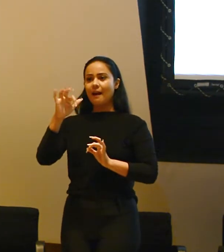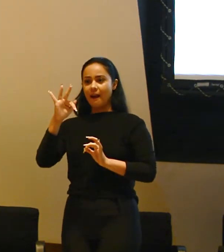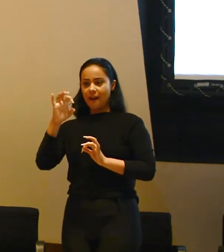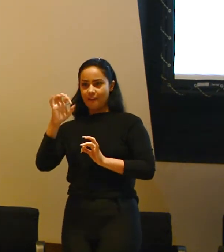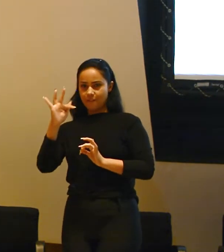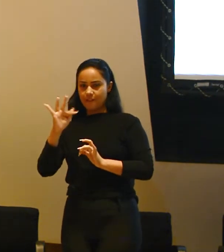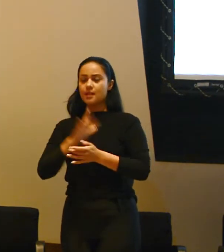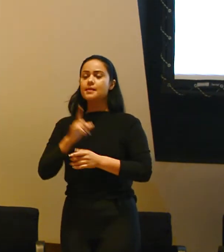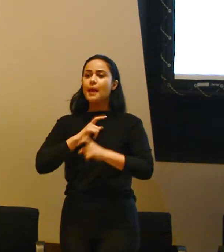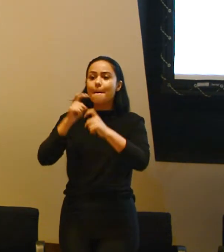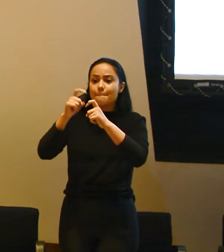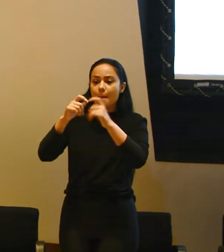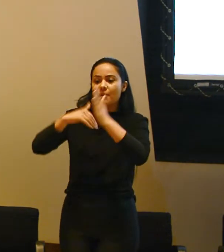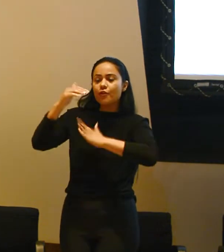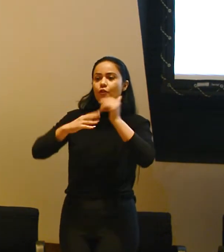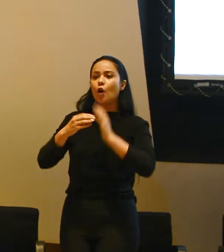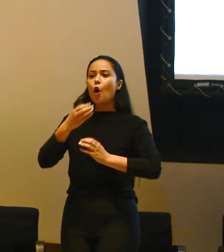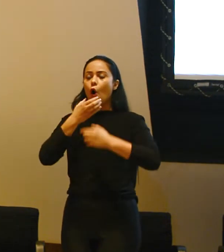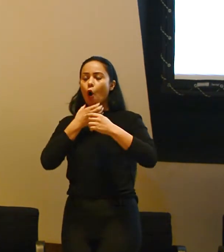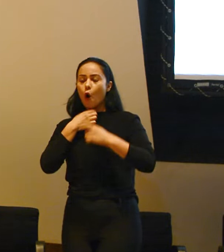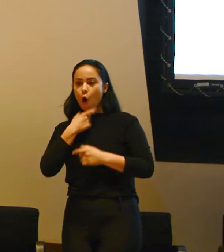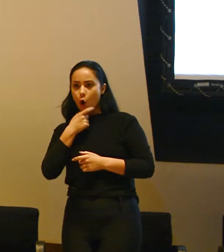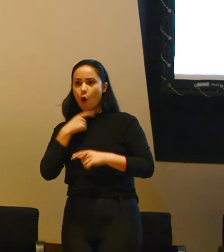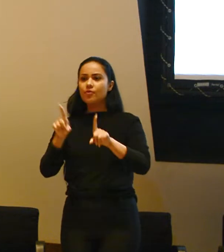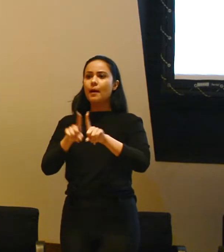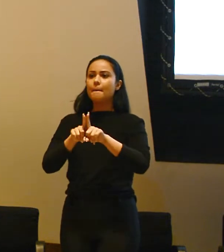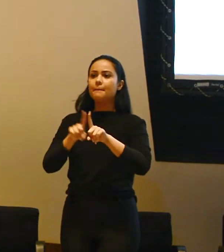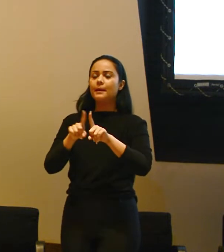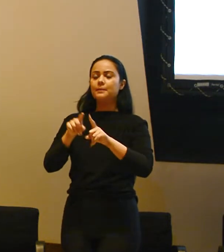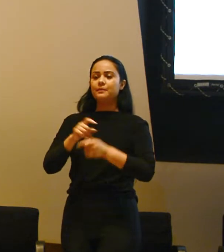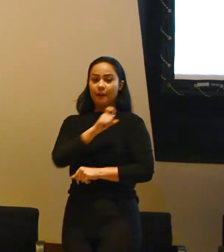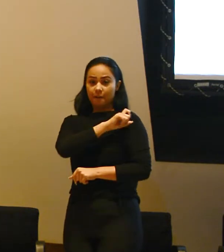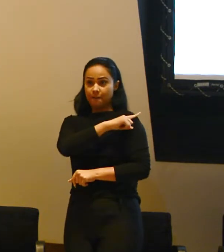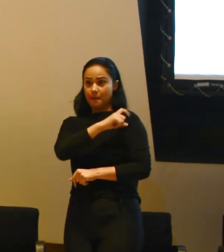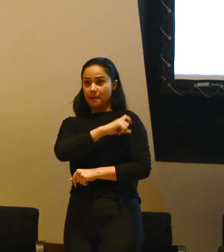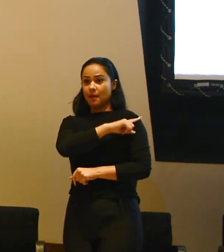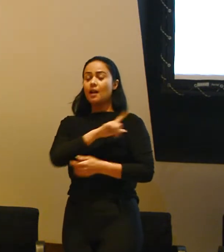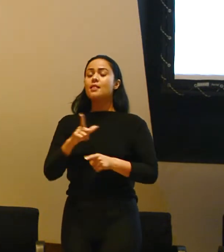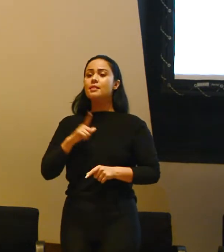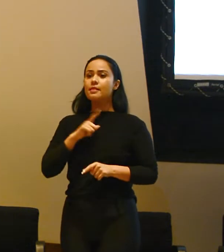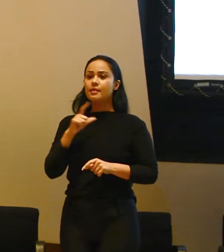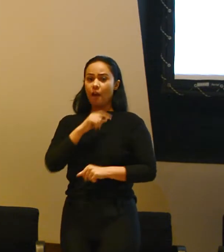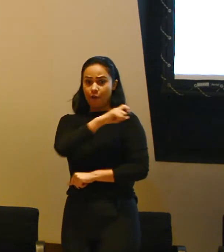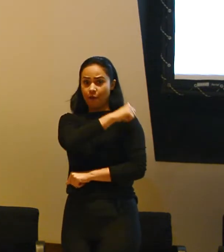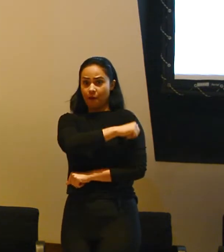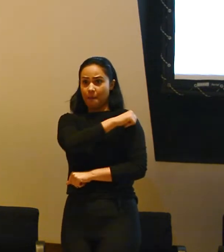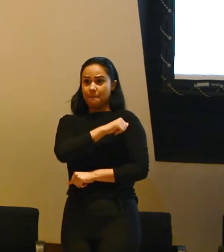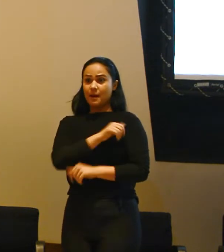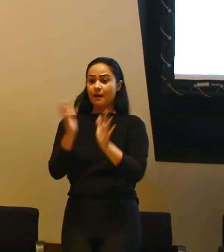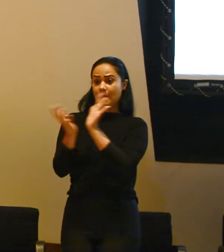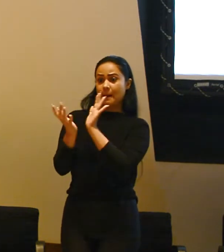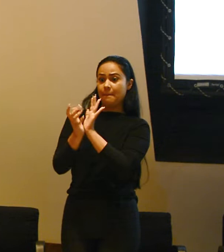temos o médico especialista, o otorrinolaringologia, e o enfermeiro, né? Então, o Renato, que é o enfermeiro da equipe, junto com toda a